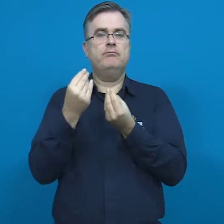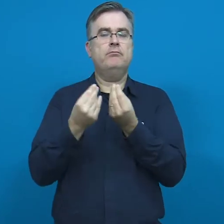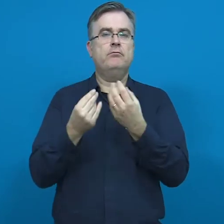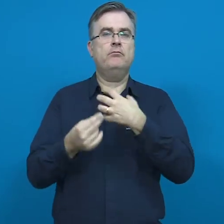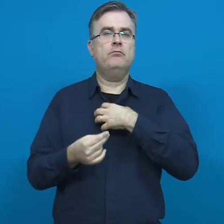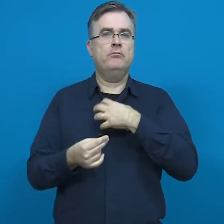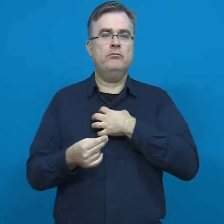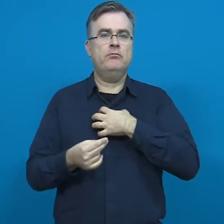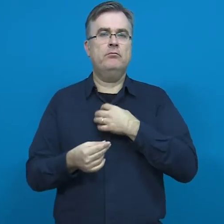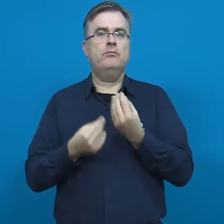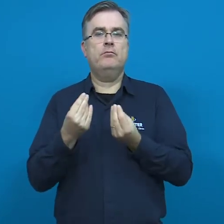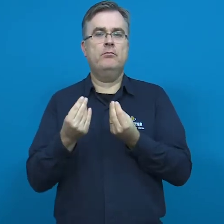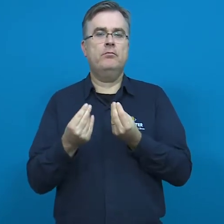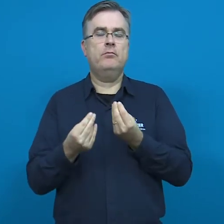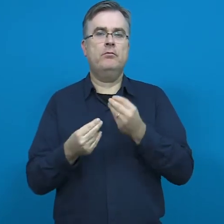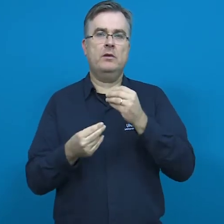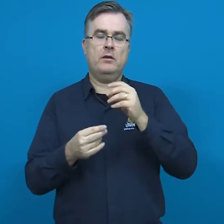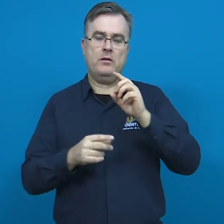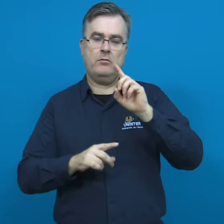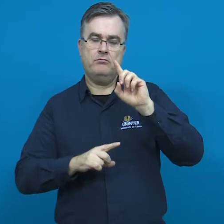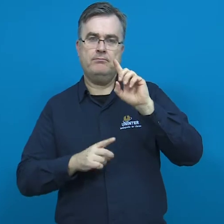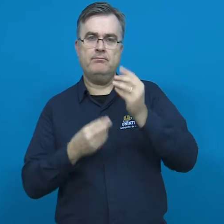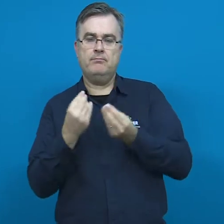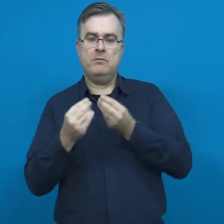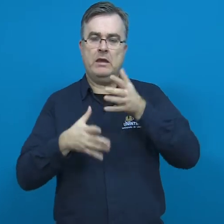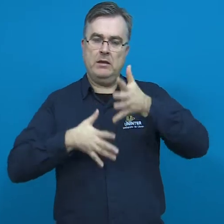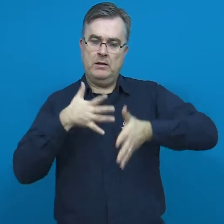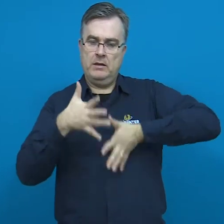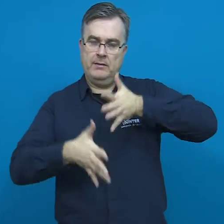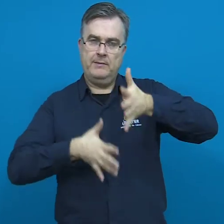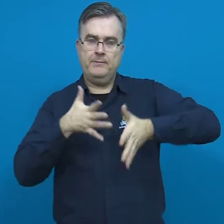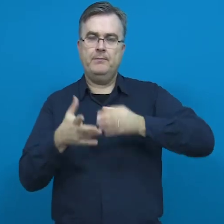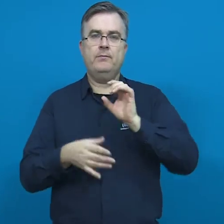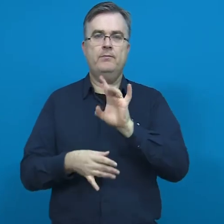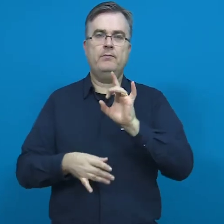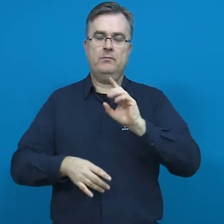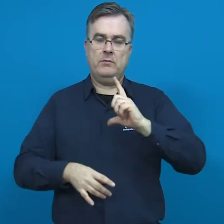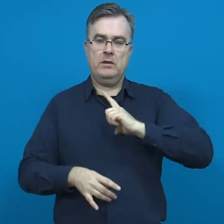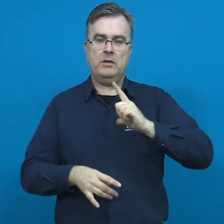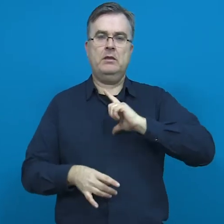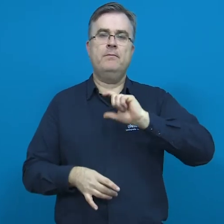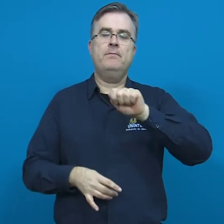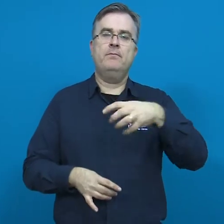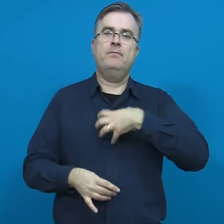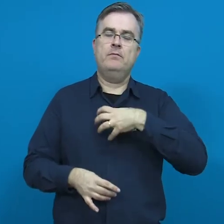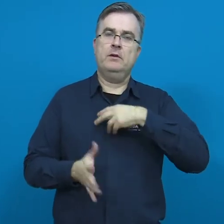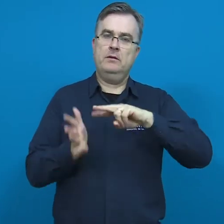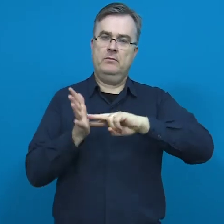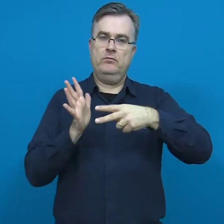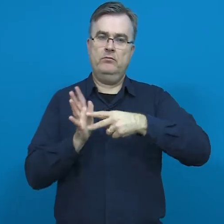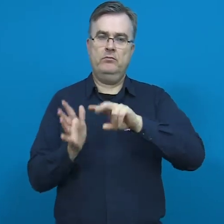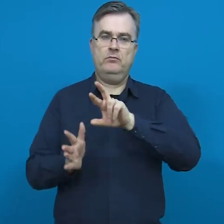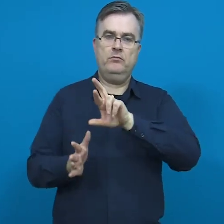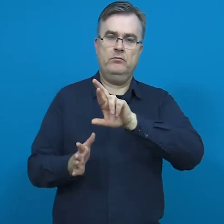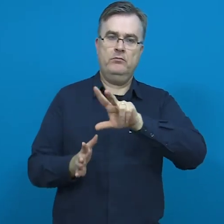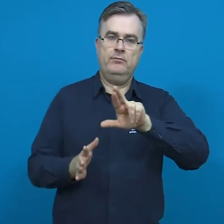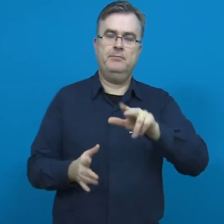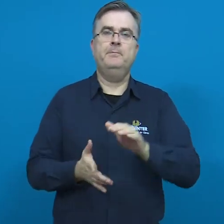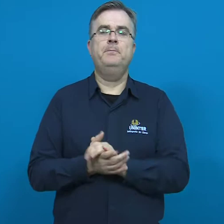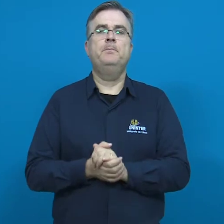eu imagino que seja os gestos, né? Que cada gesto tem um